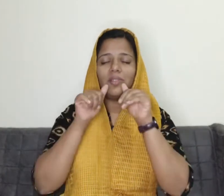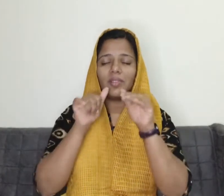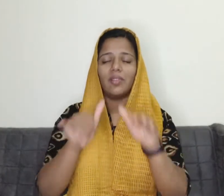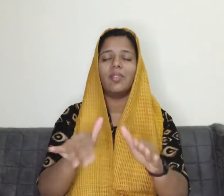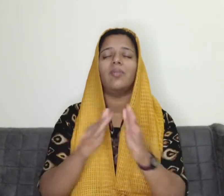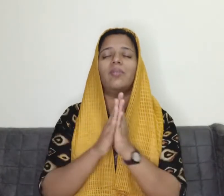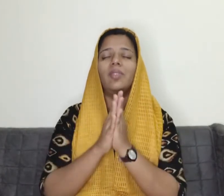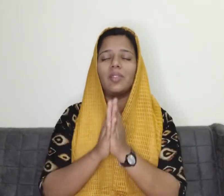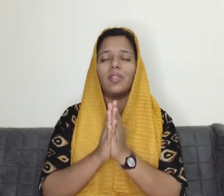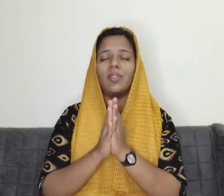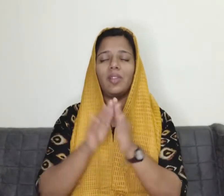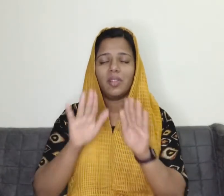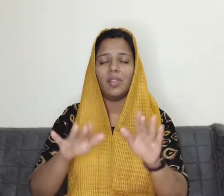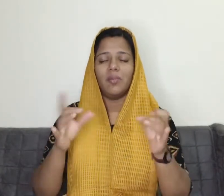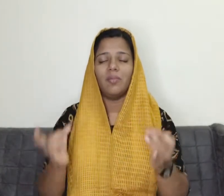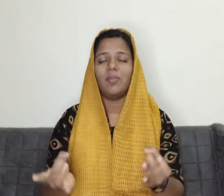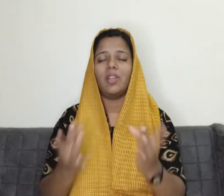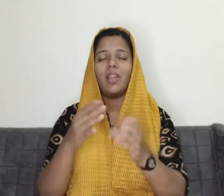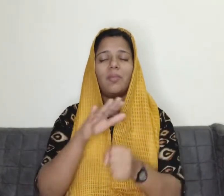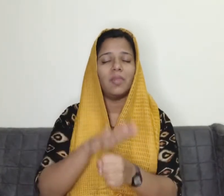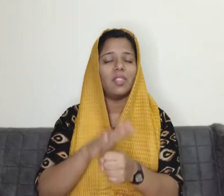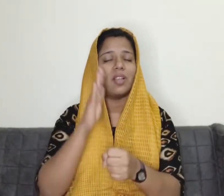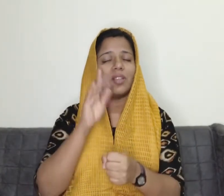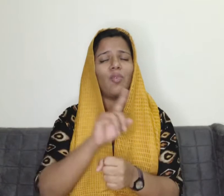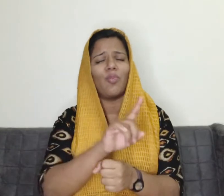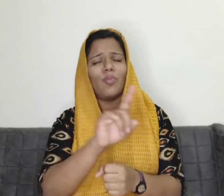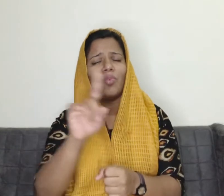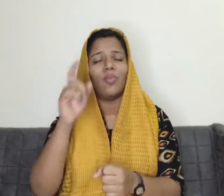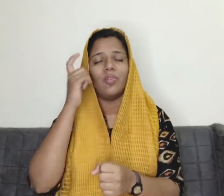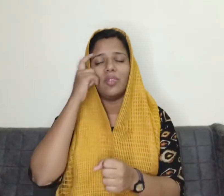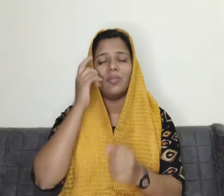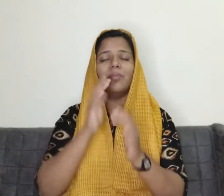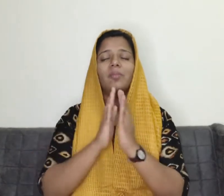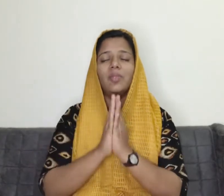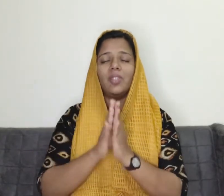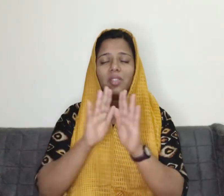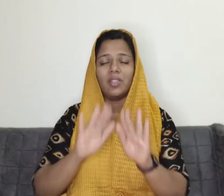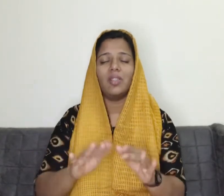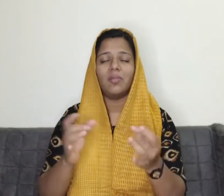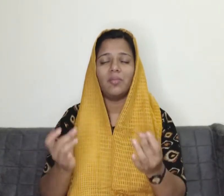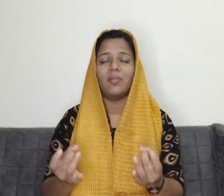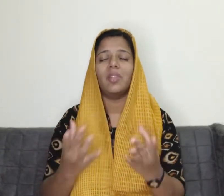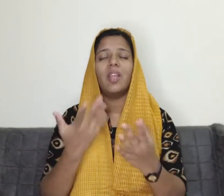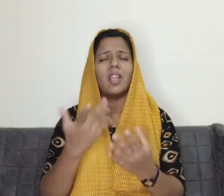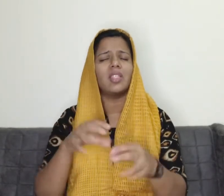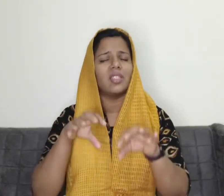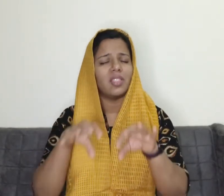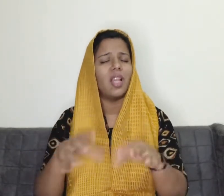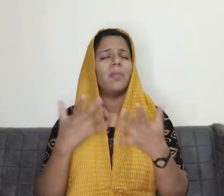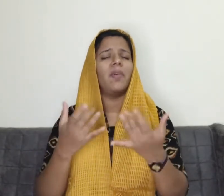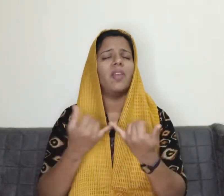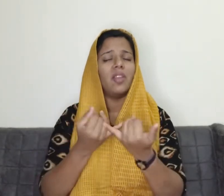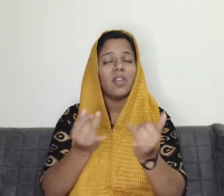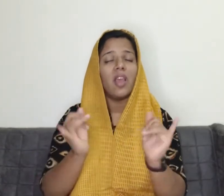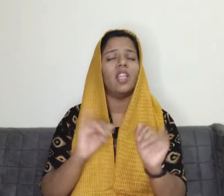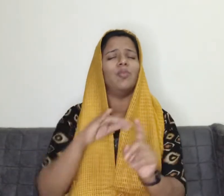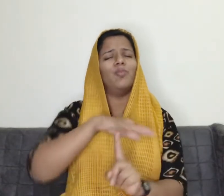അനുഗ്രഹിച്ച് പ്രാർത്ഥിക്കുന്നു. ഇന്ന് ഈ പ്രഭാതിൽ ഈ ശബ്ദം കേൾക്കുന്ന ഓരോ മക്കൾക്ക് വേണ്ടി പ്രാർത്ഥിക്കുക. കർത്താവെ, ഇന്ന് എവിടെ, ഏത് രാജ്യത്തിൽ നിന്ന്, ഏത്